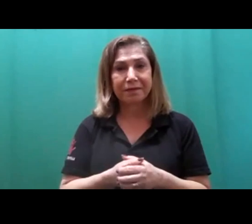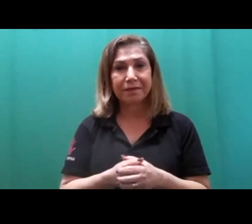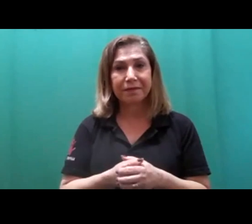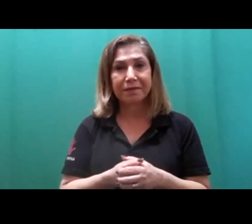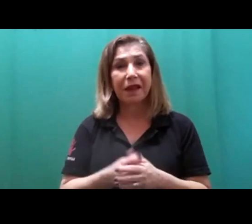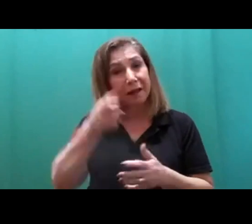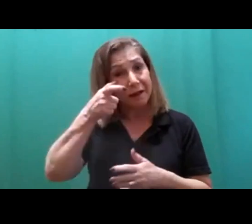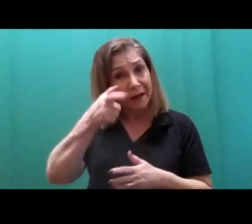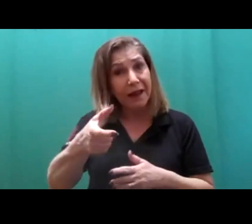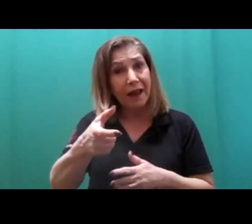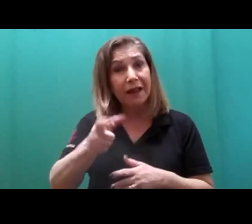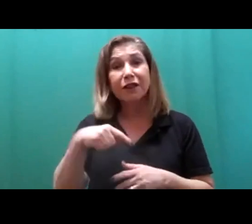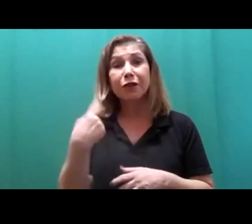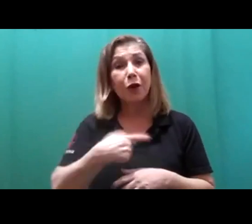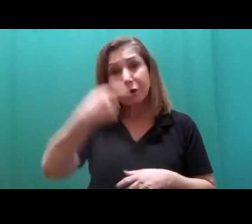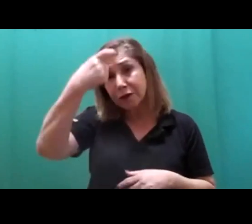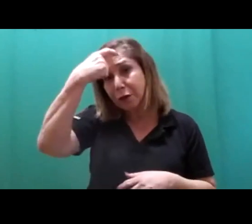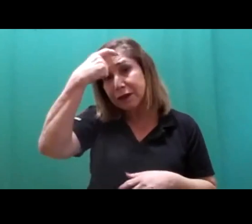interesse e conscientização